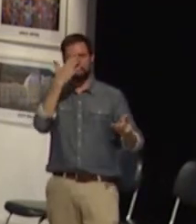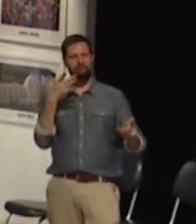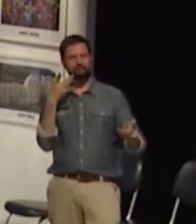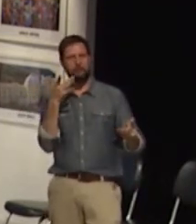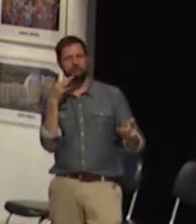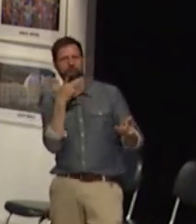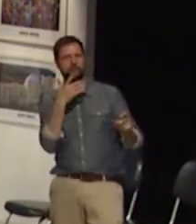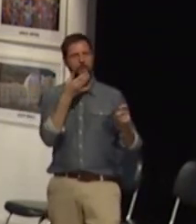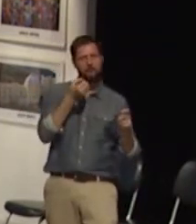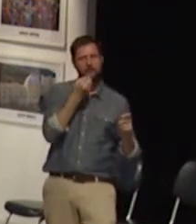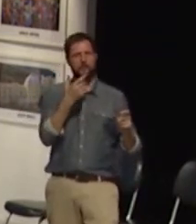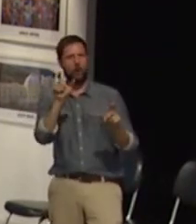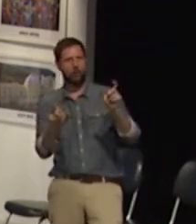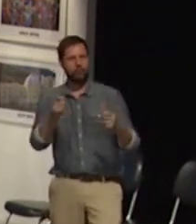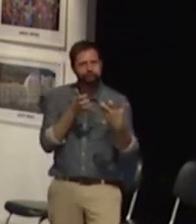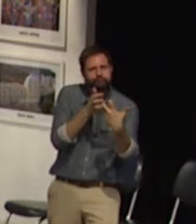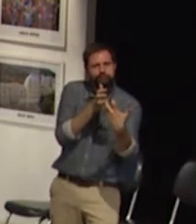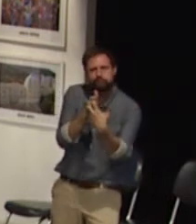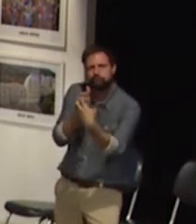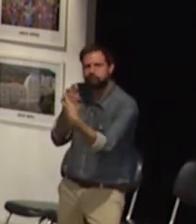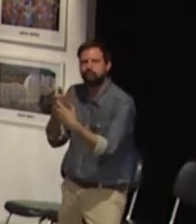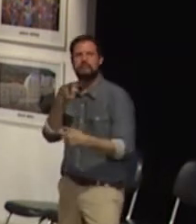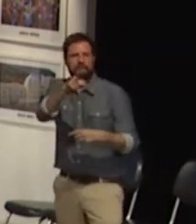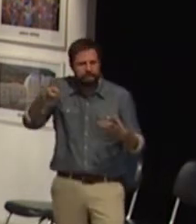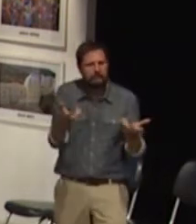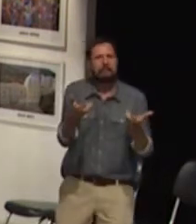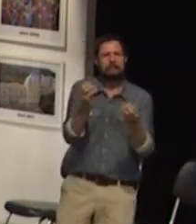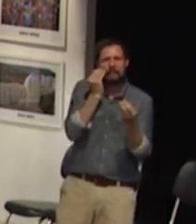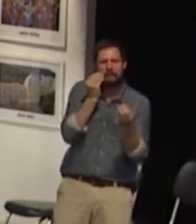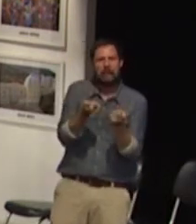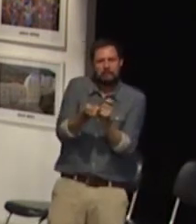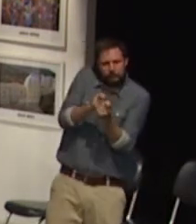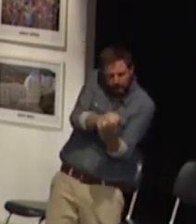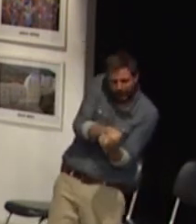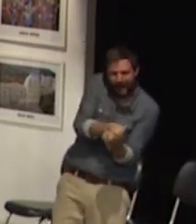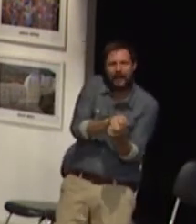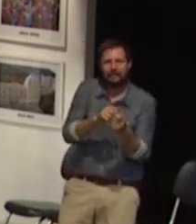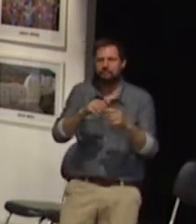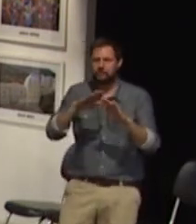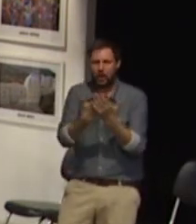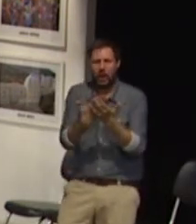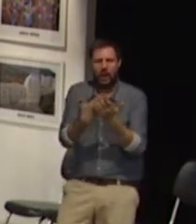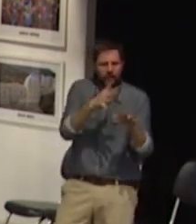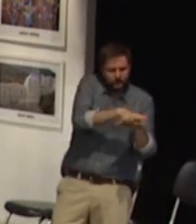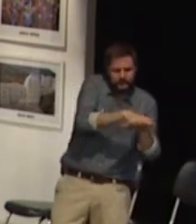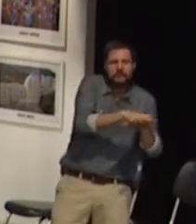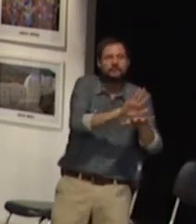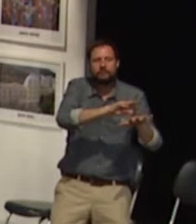ver e perceber como a gente consegue se comunicar e entrar em contato de uma conversa mais fluida com